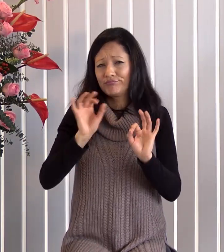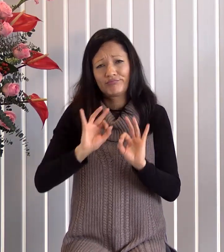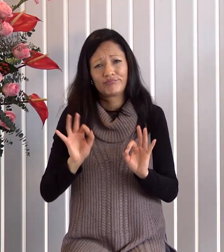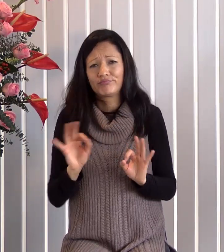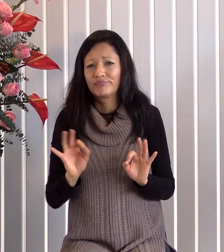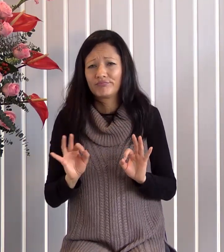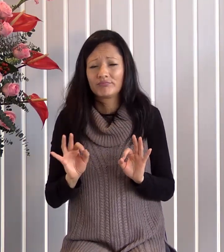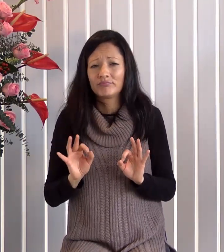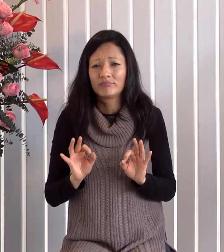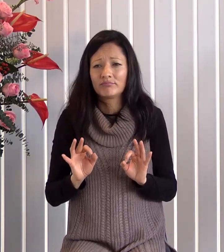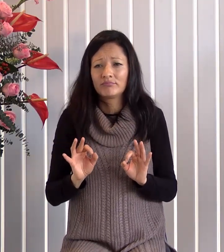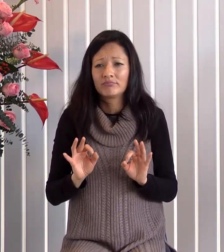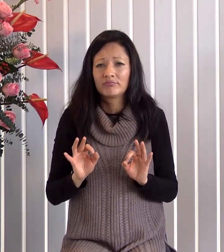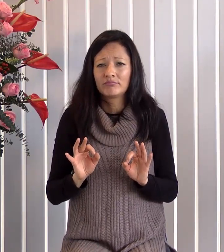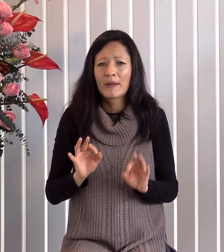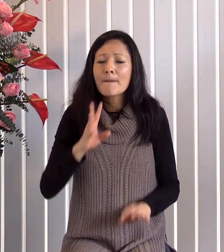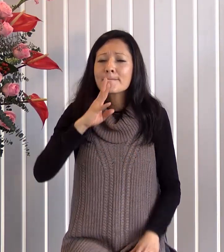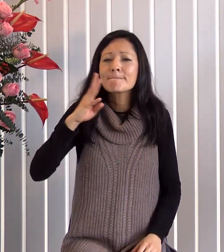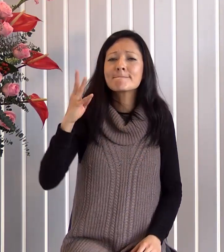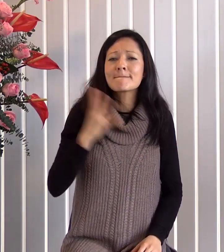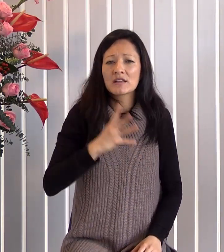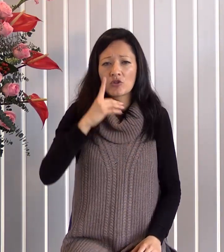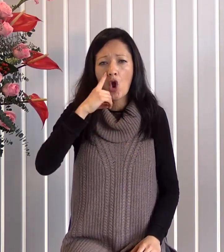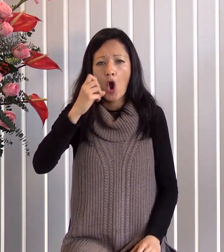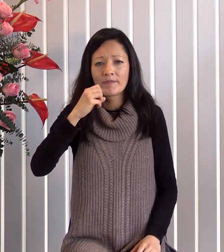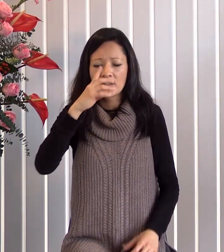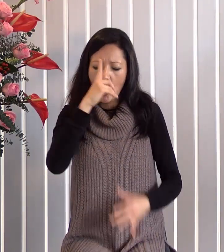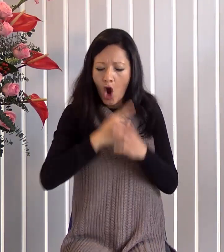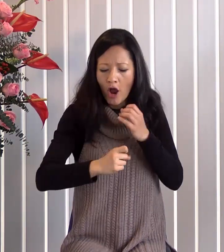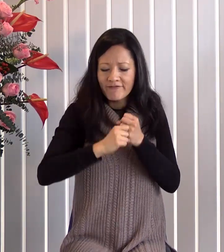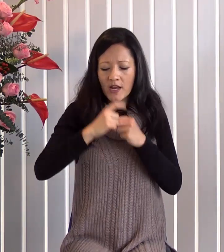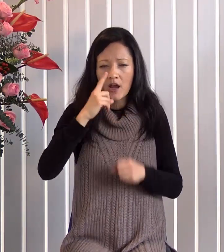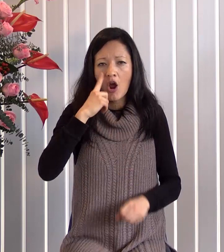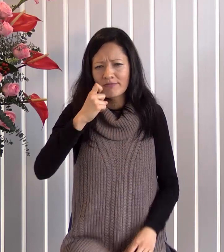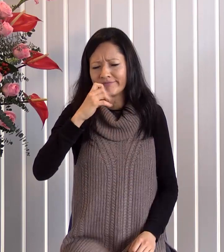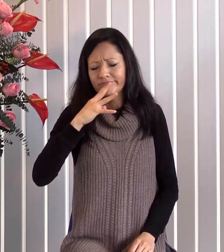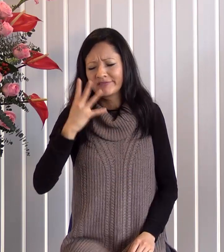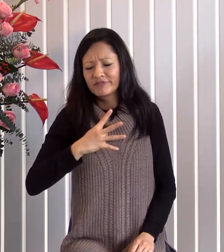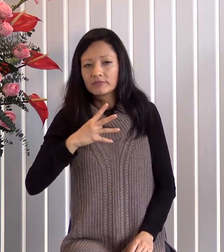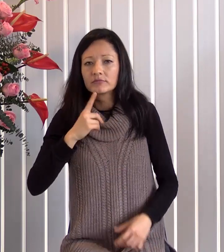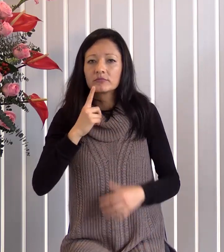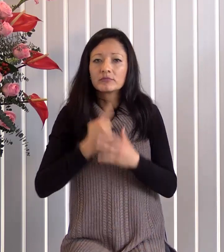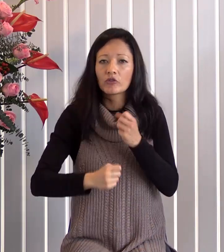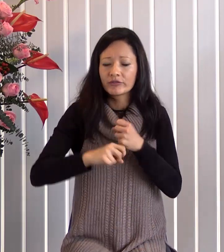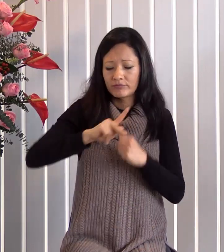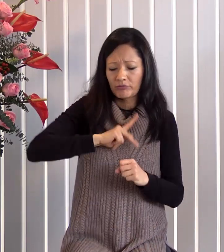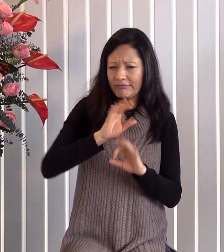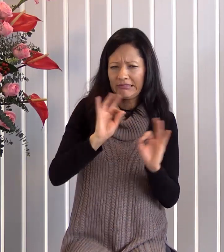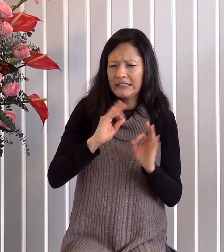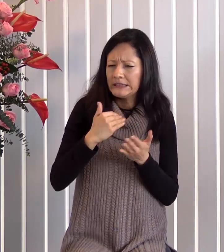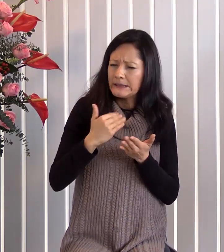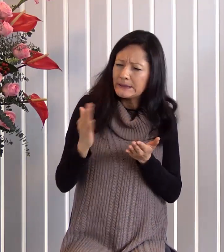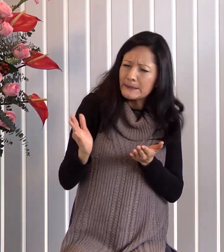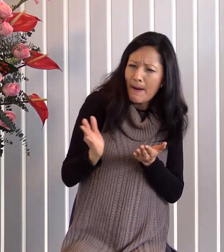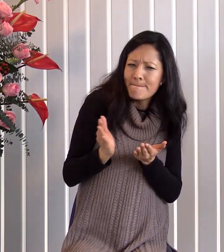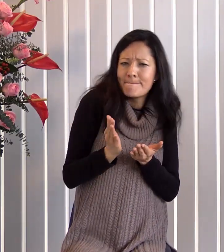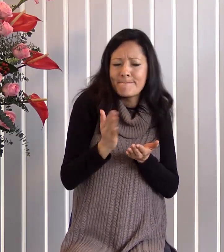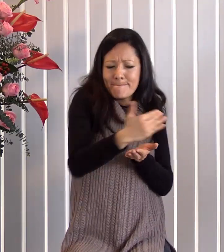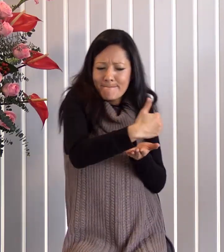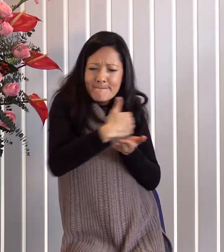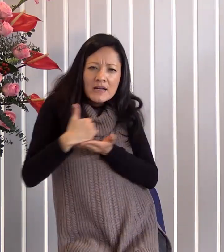en mí. Maldito el hombre que confía en el hombre. Yo no confío en mí, Señor. Apártame. Guárdame del